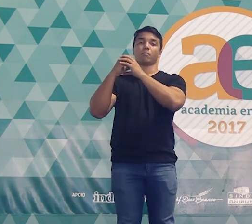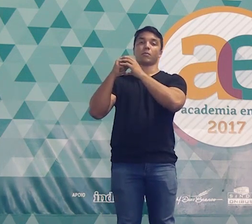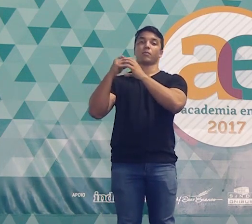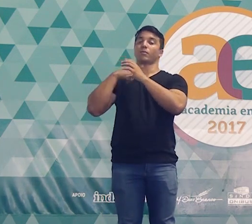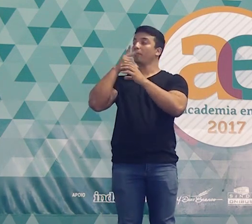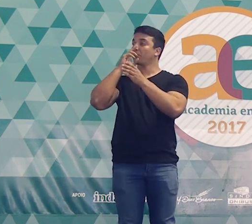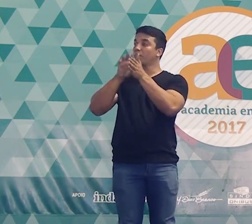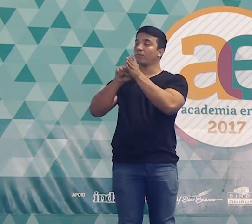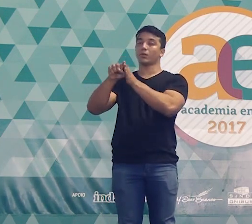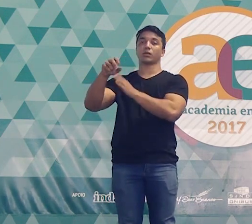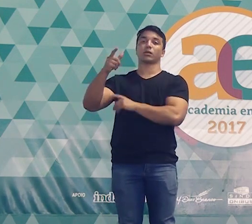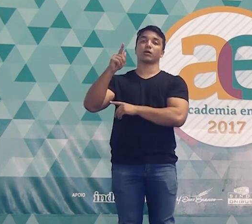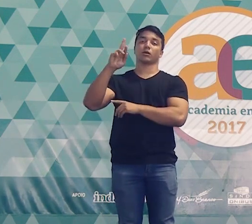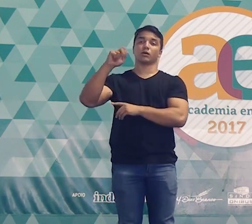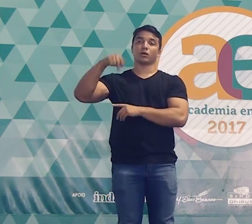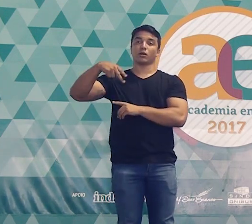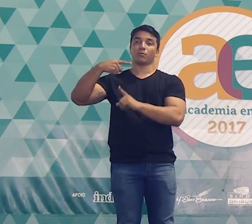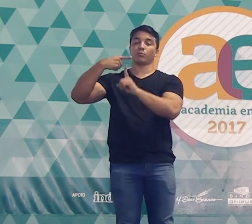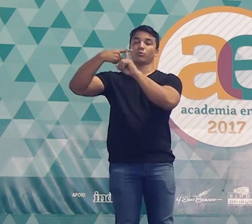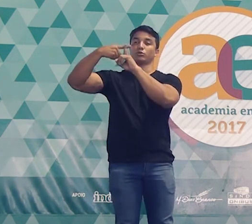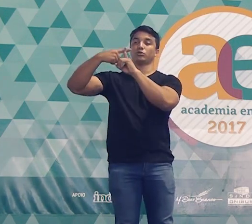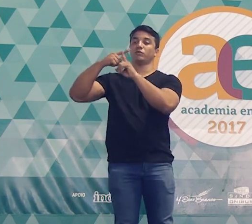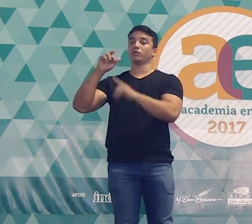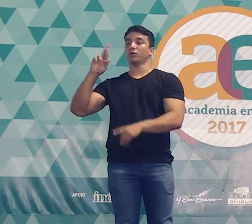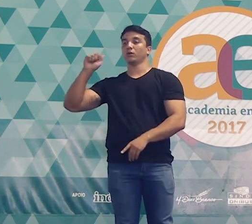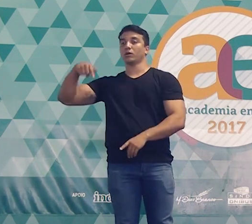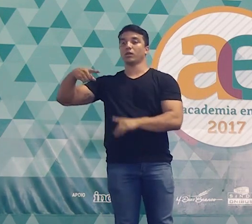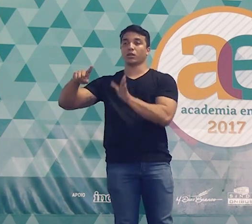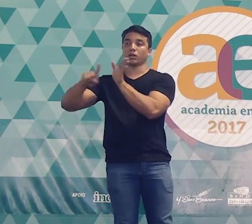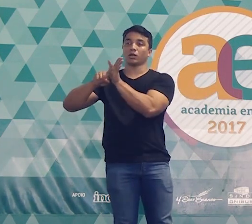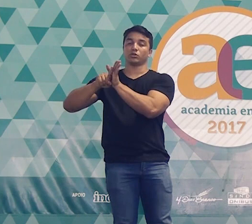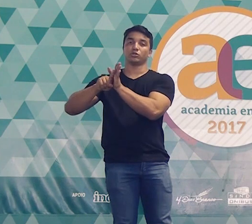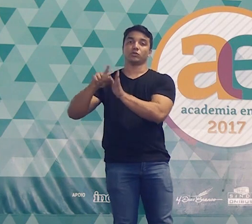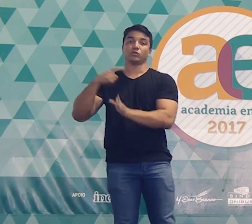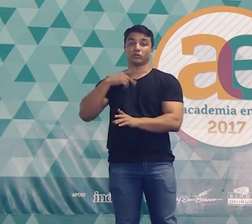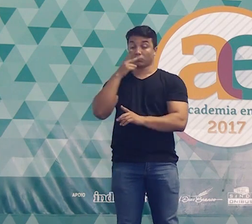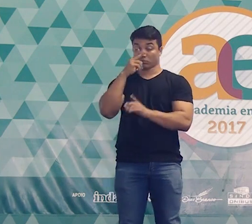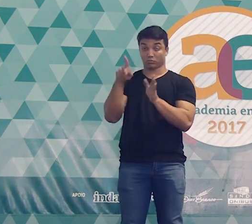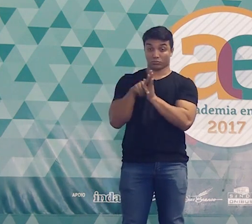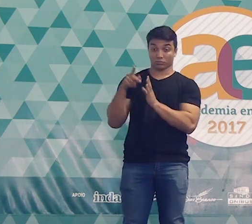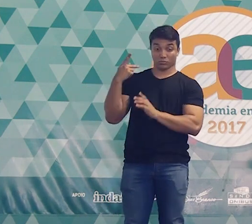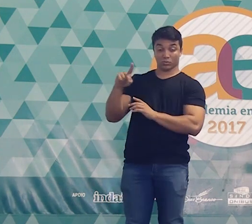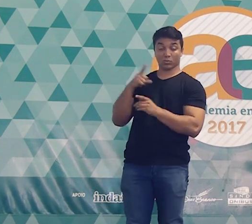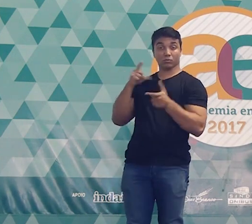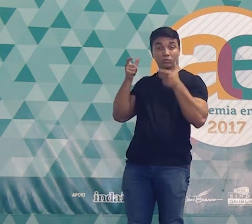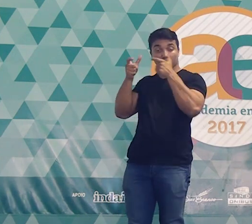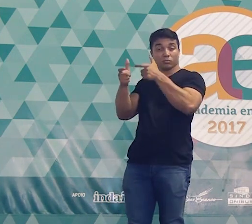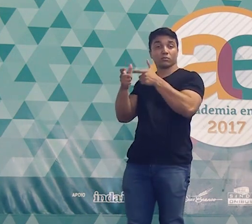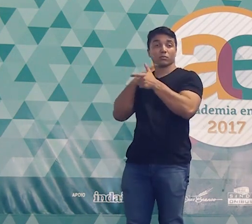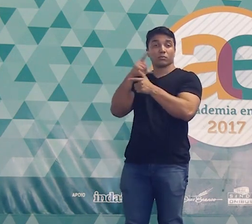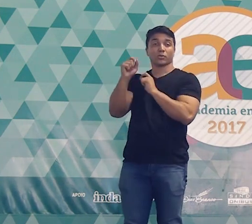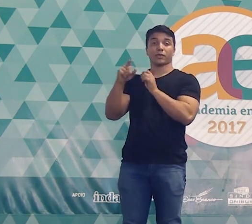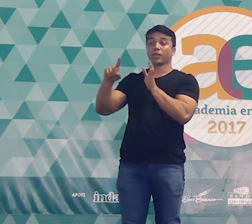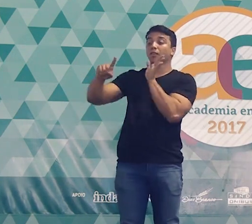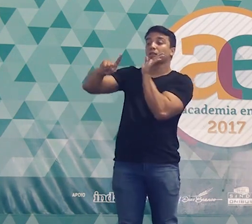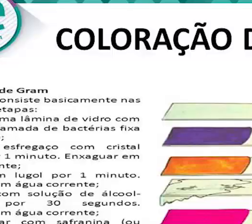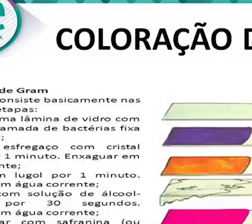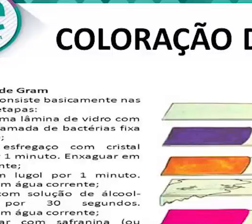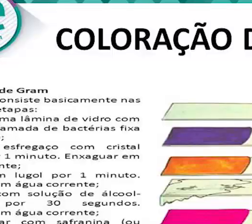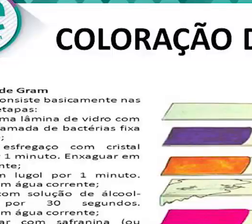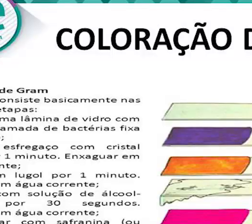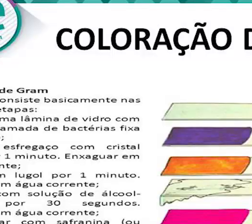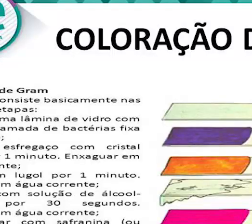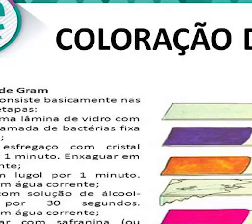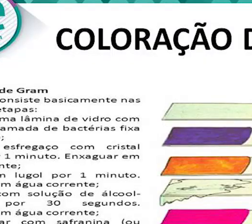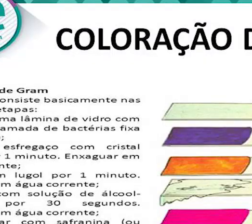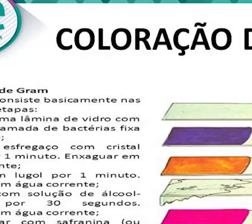as chamadas Gram positivas e Gram negativas. Você dá uma olhada no material e você vai ver que as Gram negativas têm uma